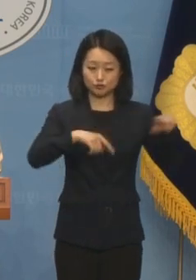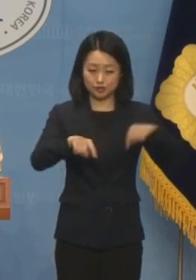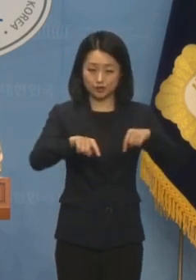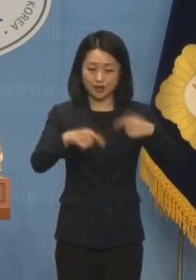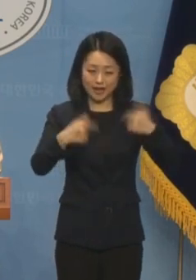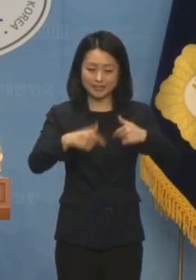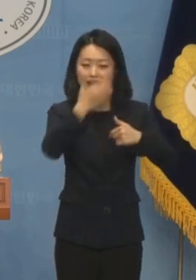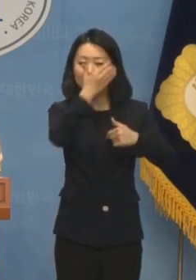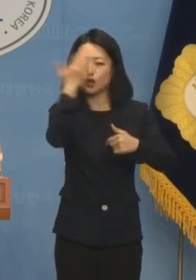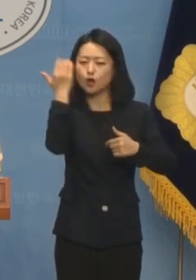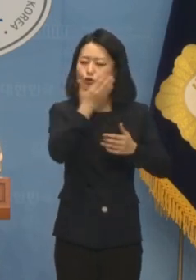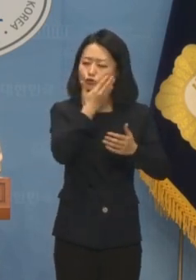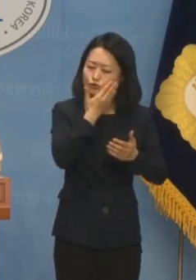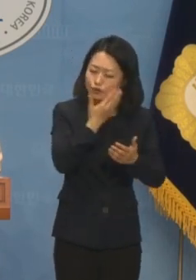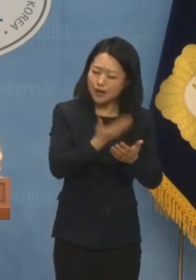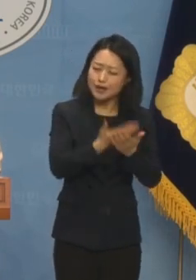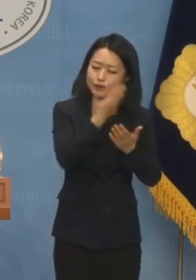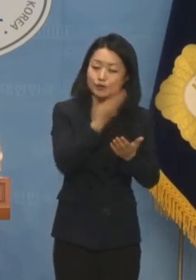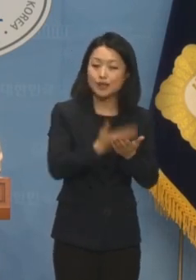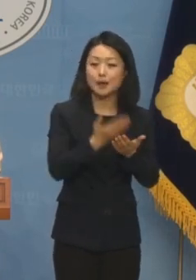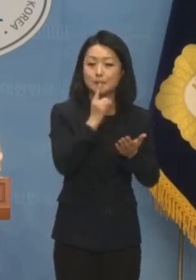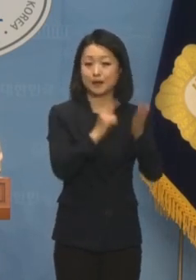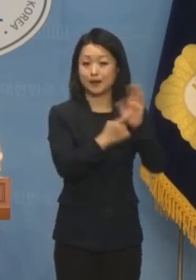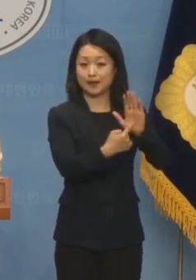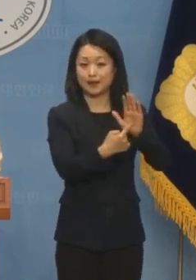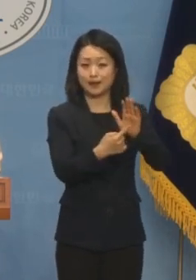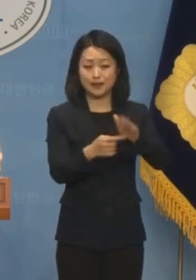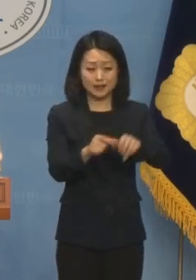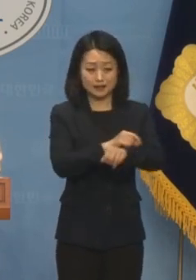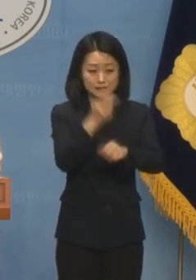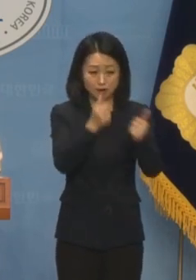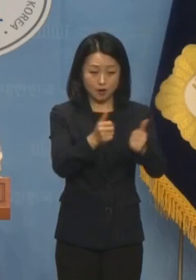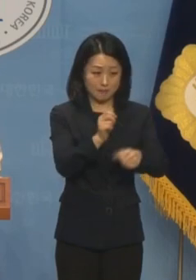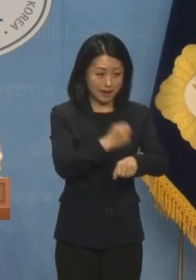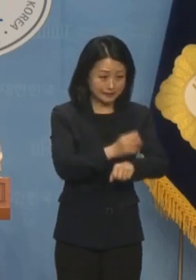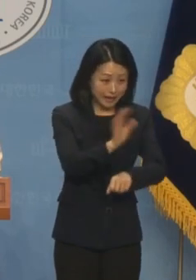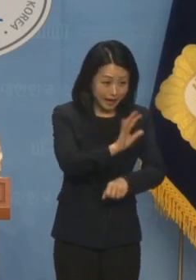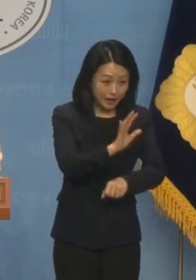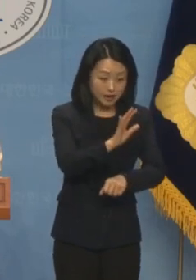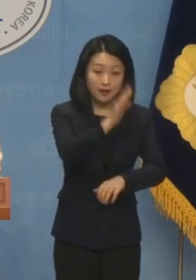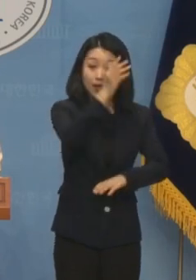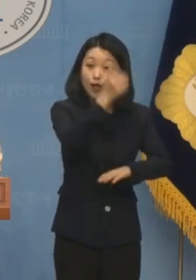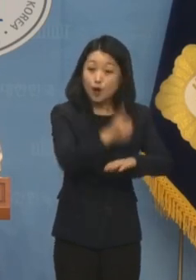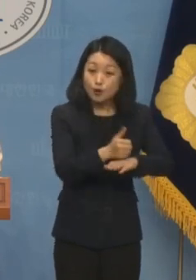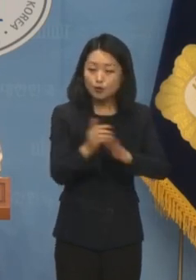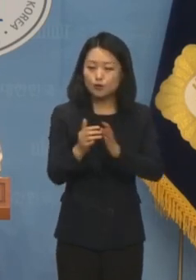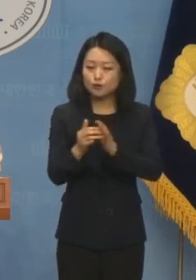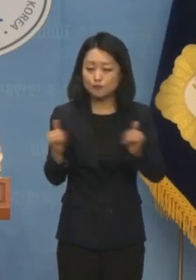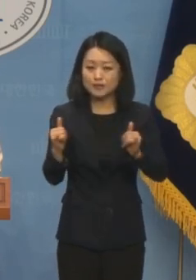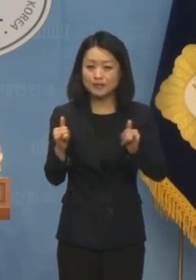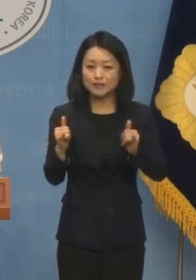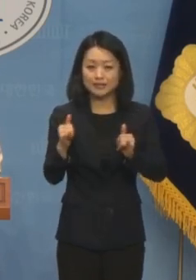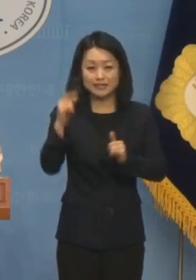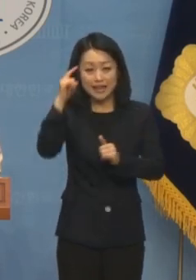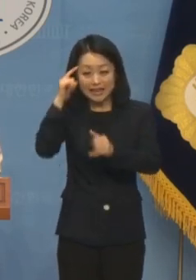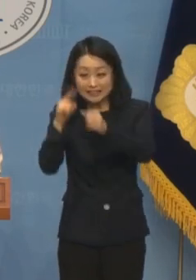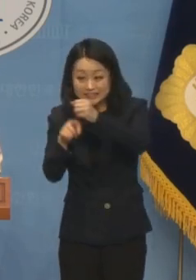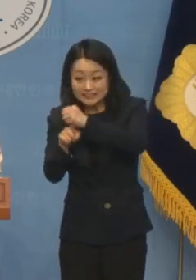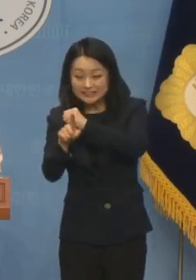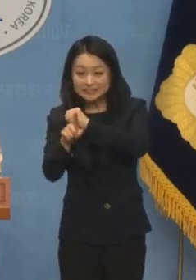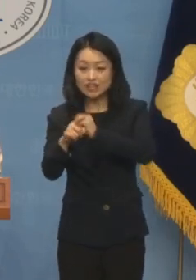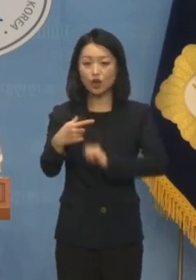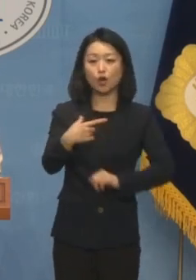앞세웠던 윤석열 정권이 특검을 받지 못한다면 또 한 번 국민의 뜻을